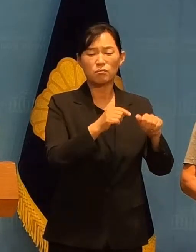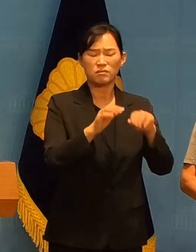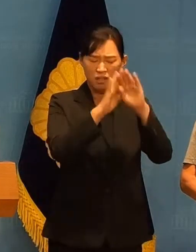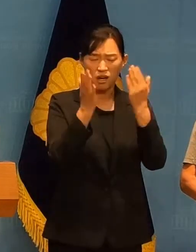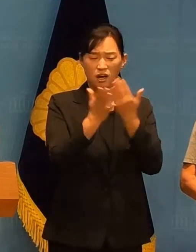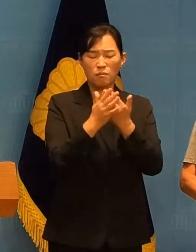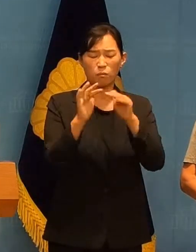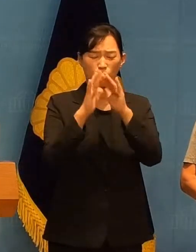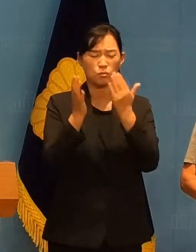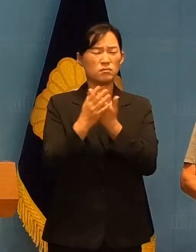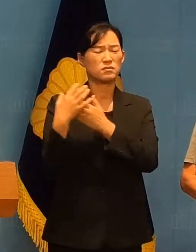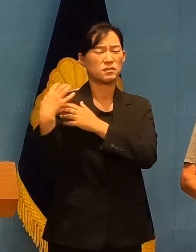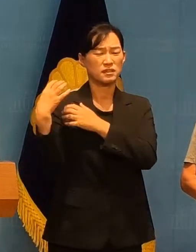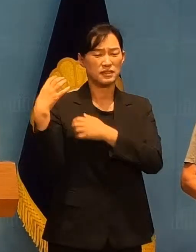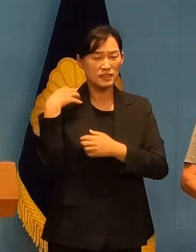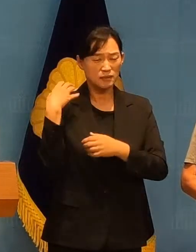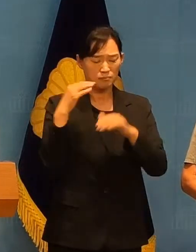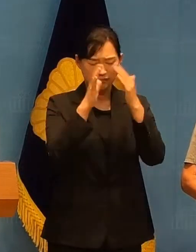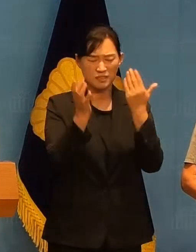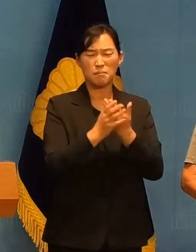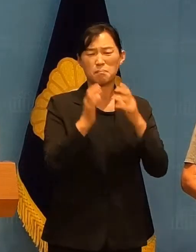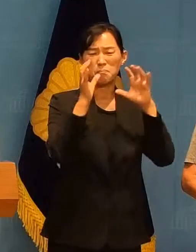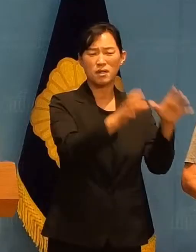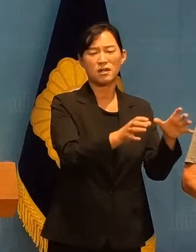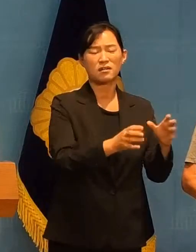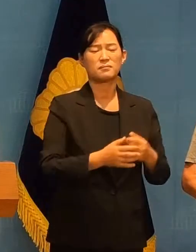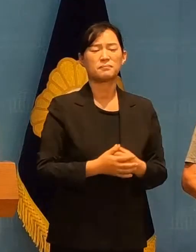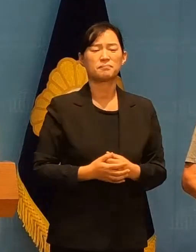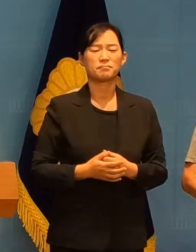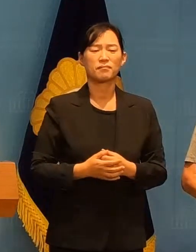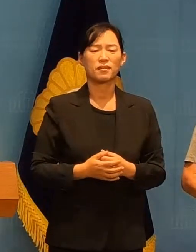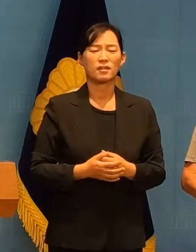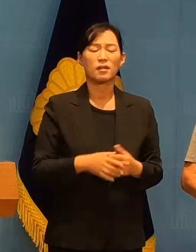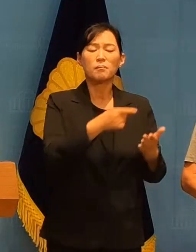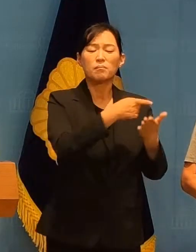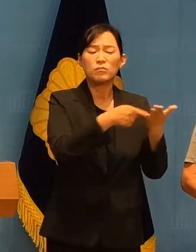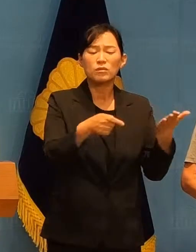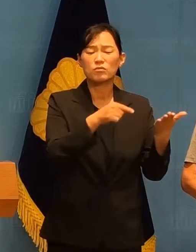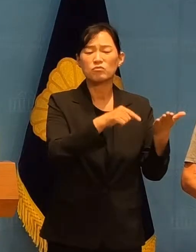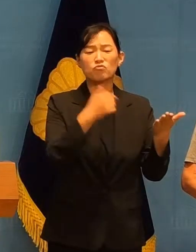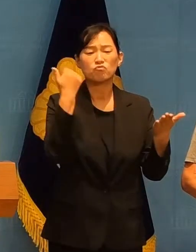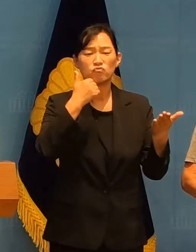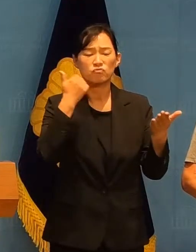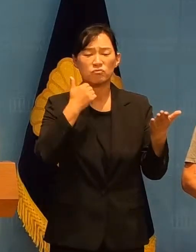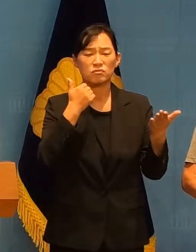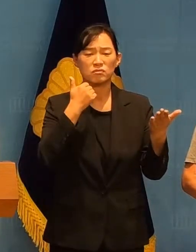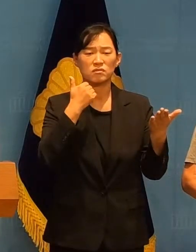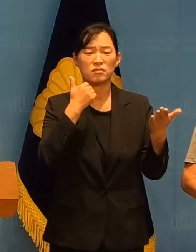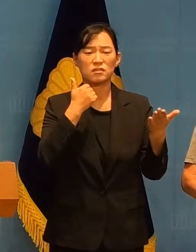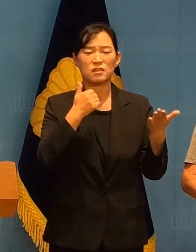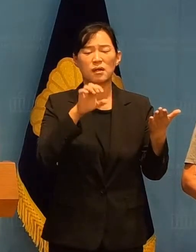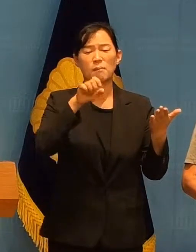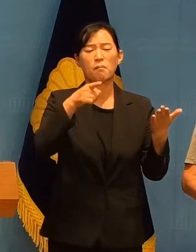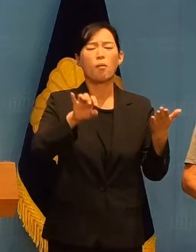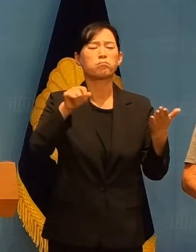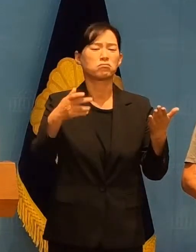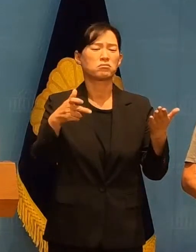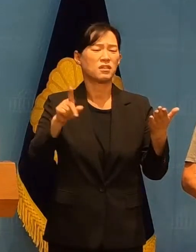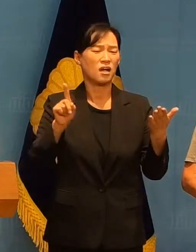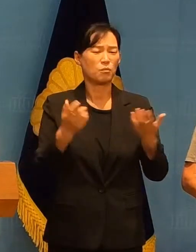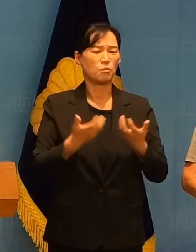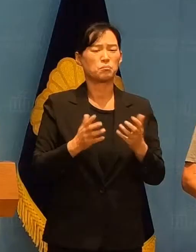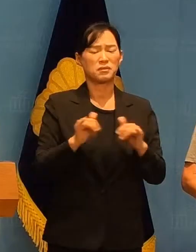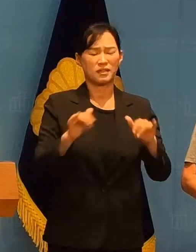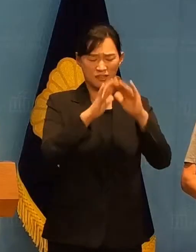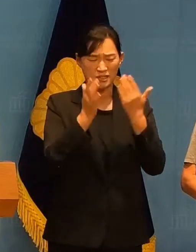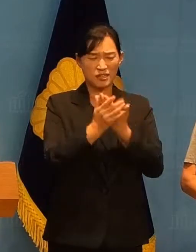책임을 전가하고 있습니다. 그 피해는 고스란히 펌프카 노동자들에게 전가되어